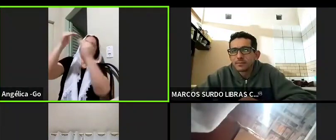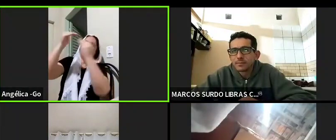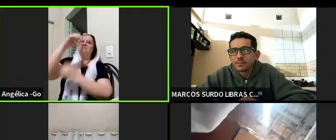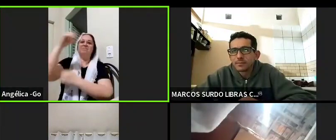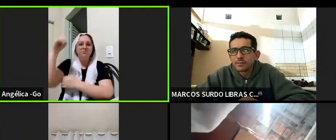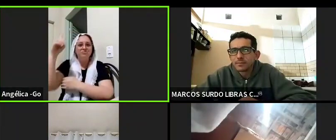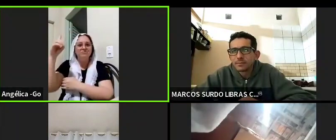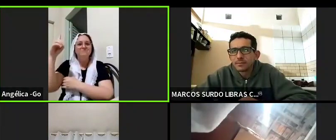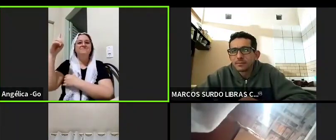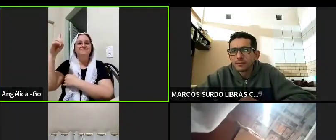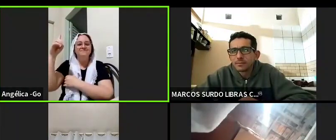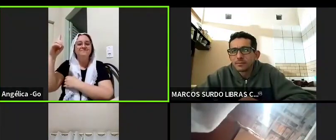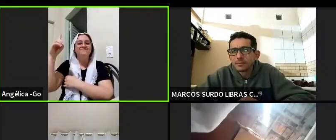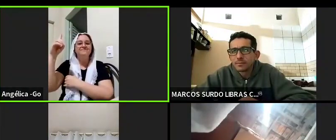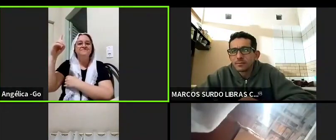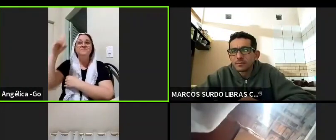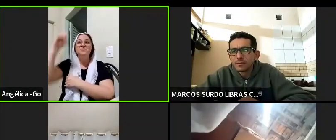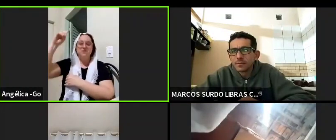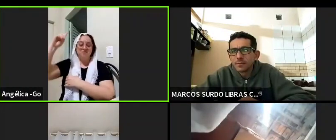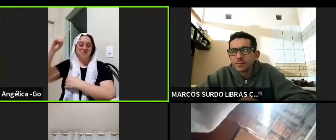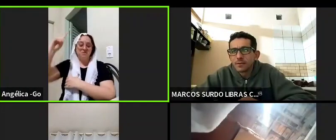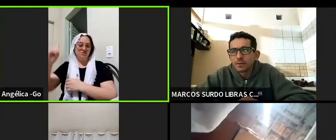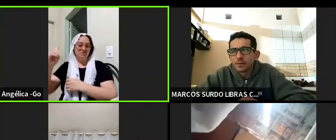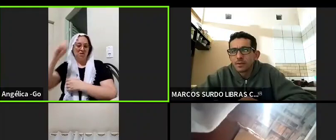Aleluia. Tenha certeza.